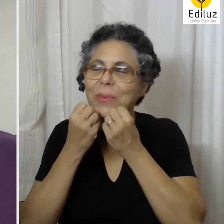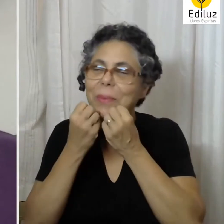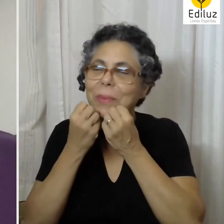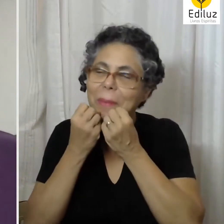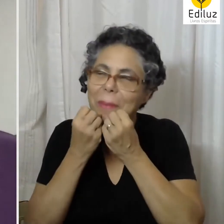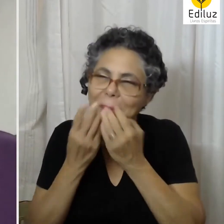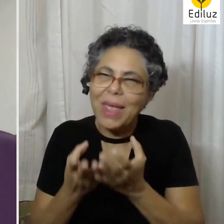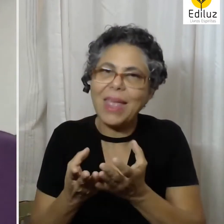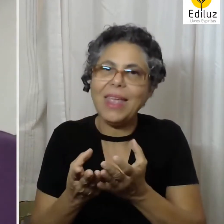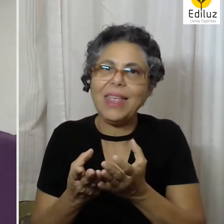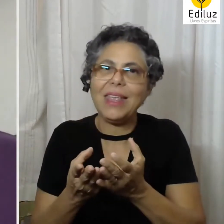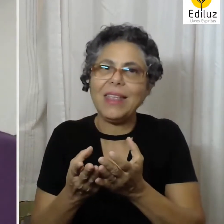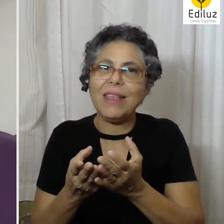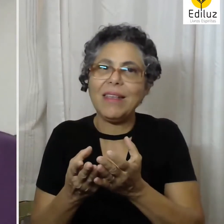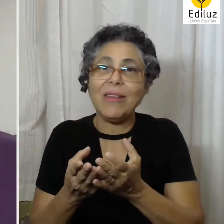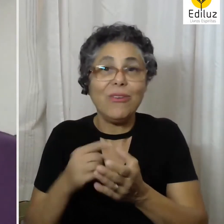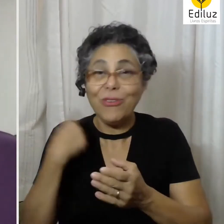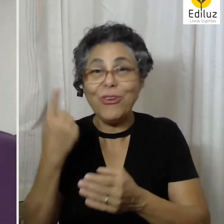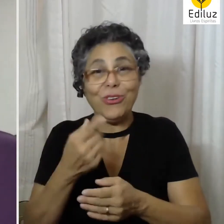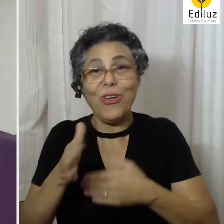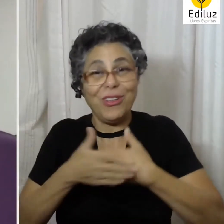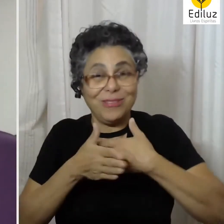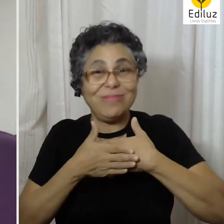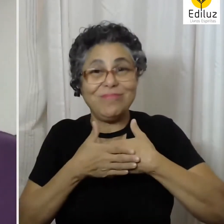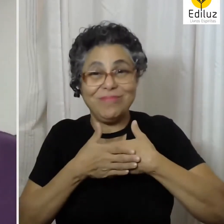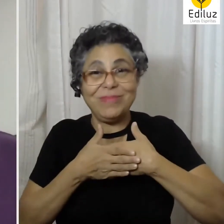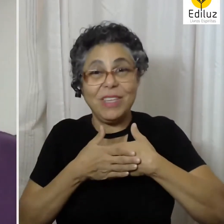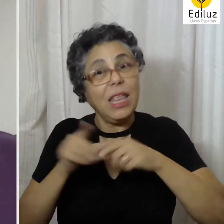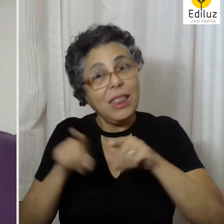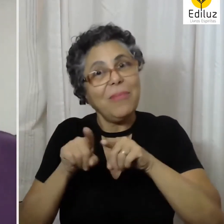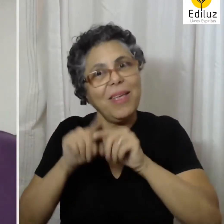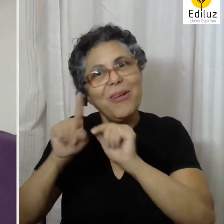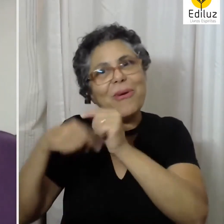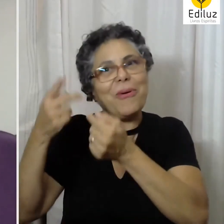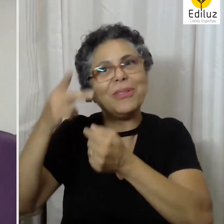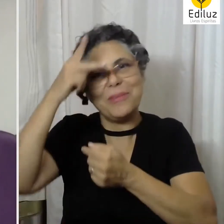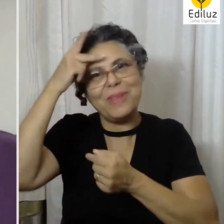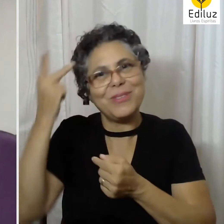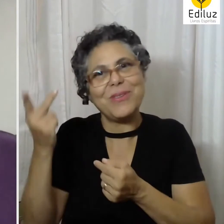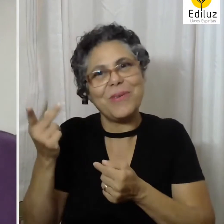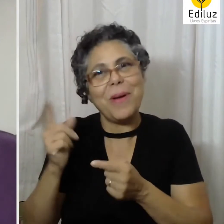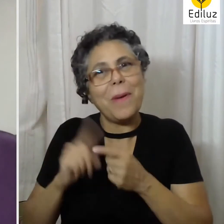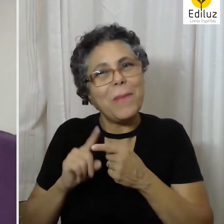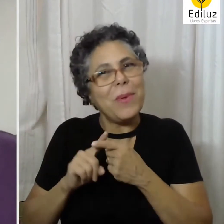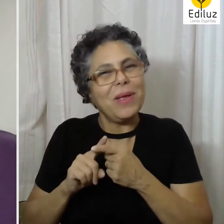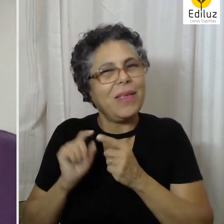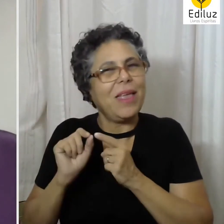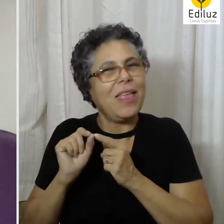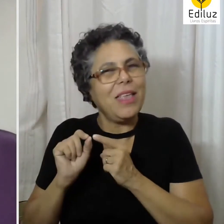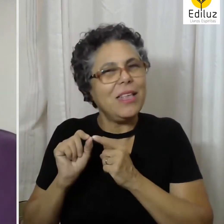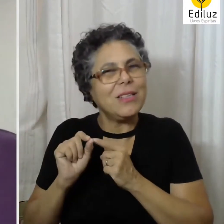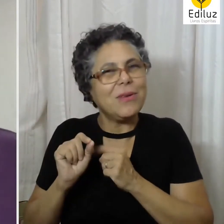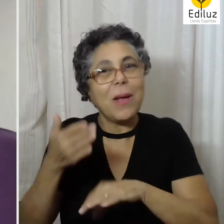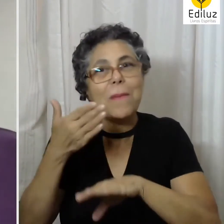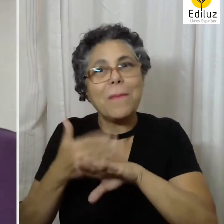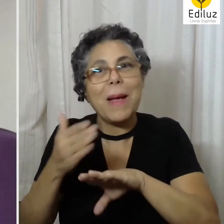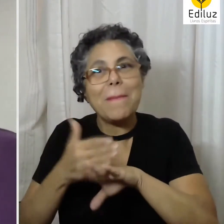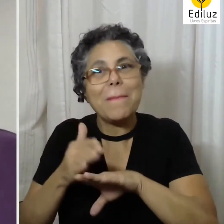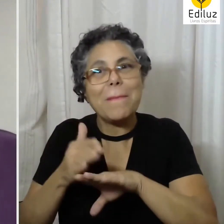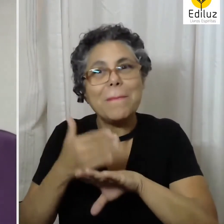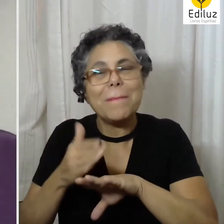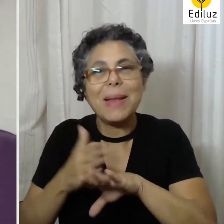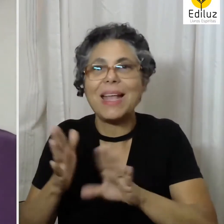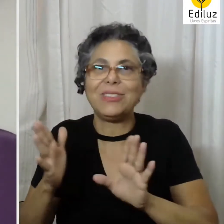benevolência com a gente mesmo e com o próximo. Porque é uma questão de exercitar um